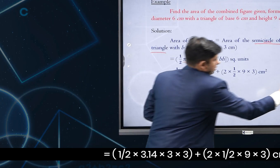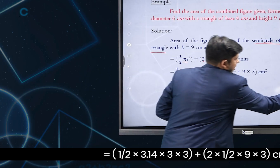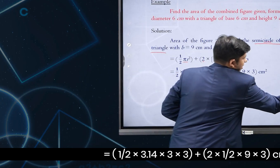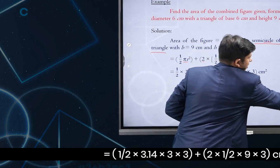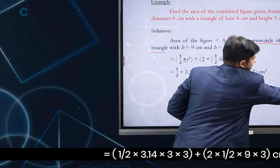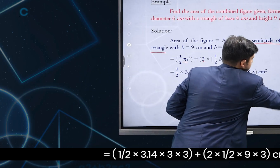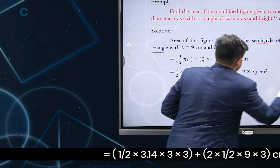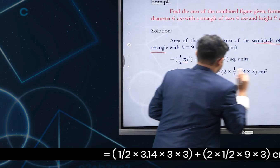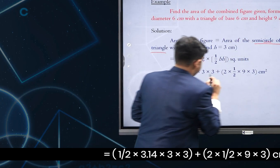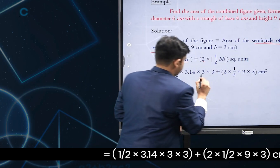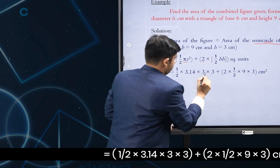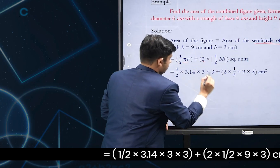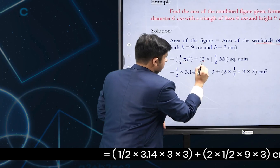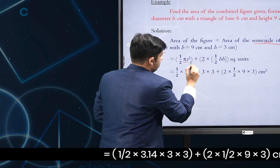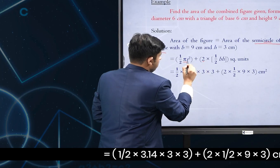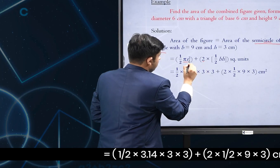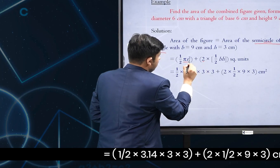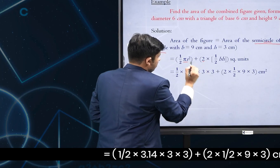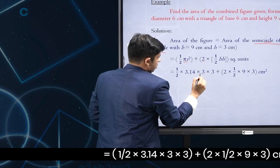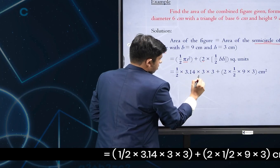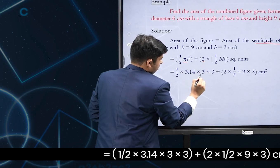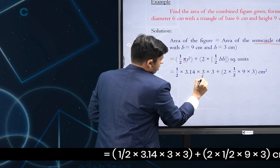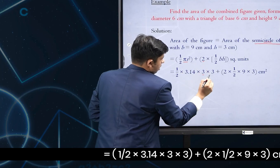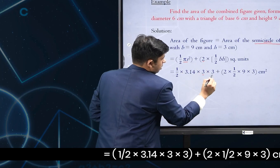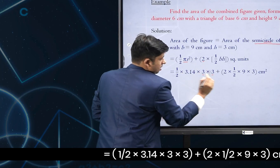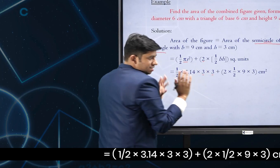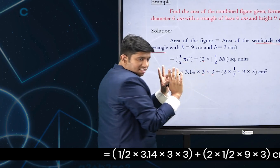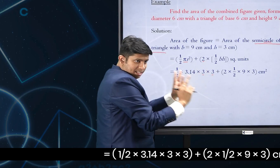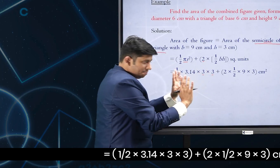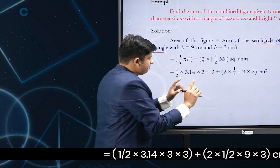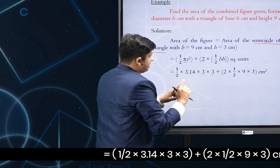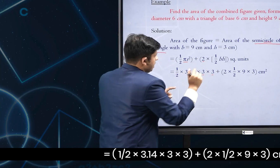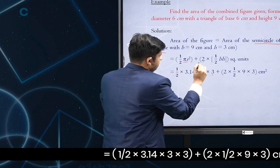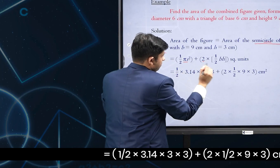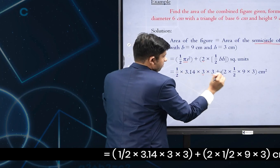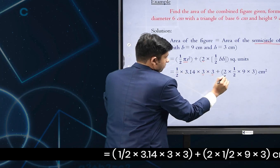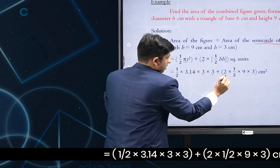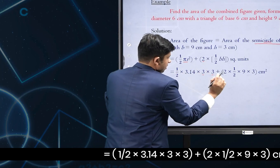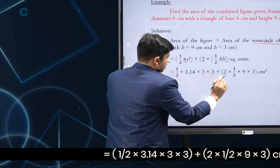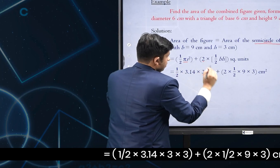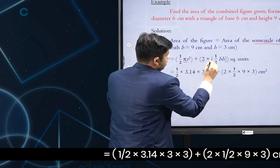3.14 பெருக்கல் 3 பெருக்கல் 3 கூட்டல் அடைப்புக்குறிக்குள் 2